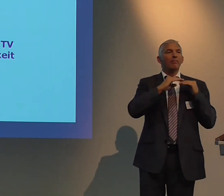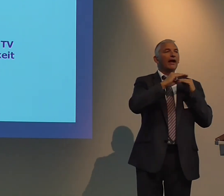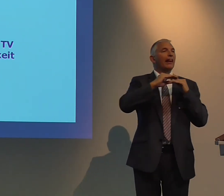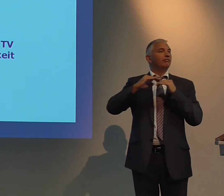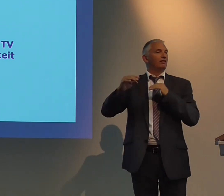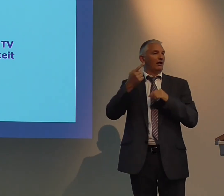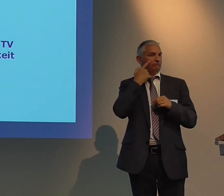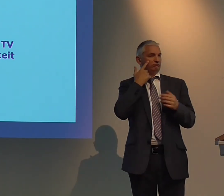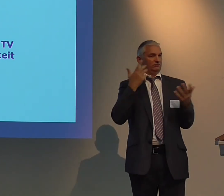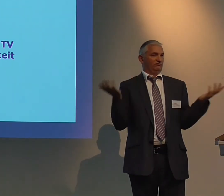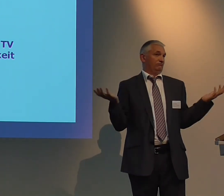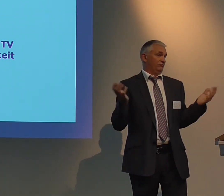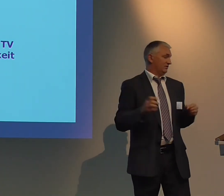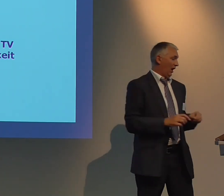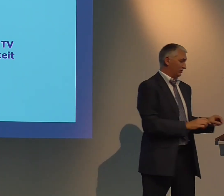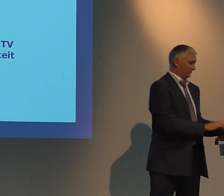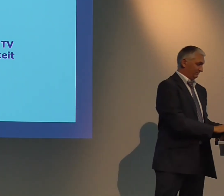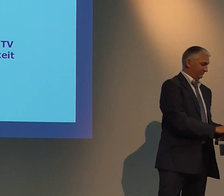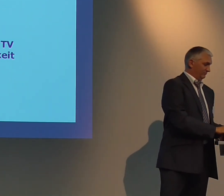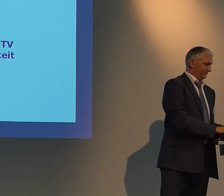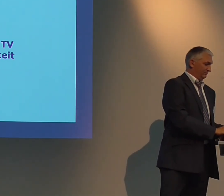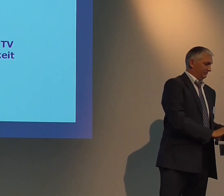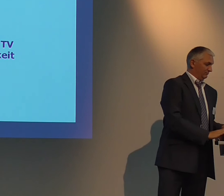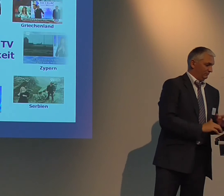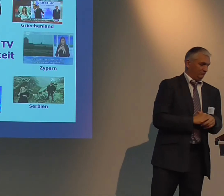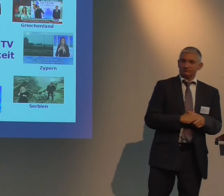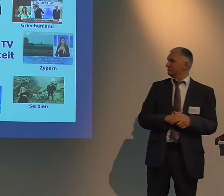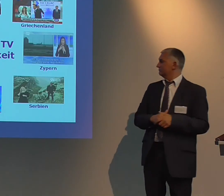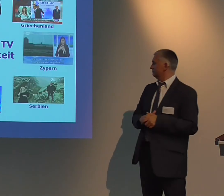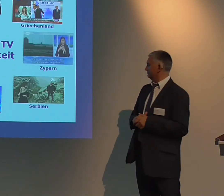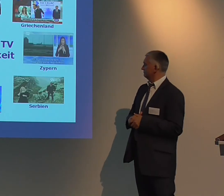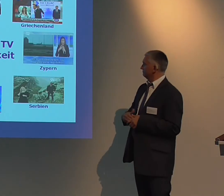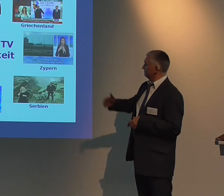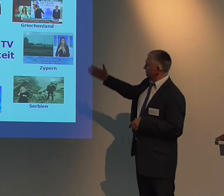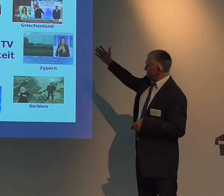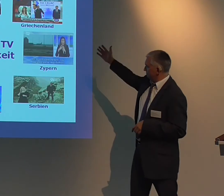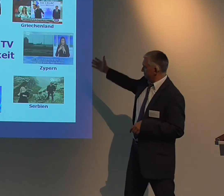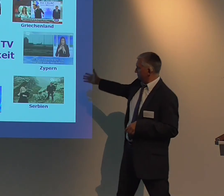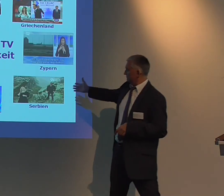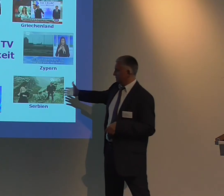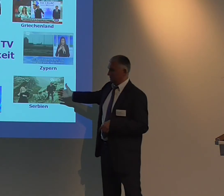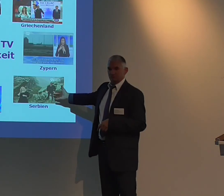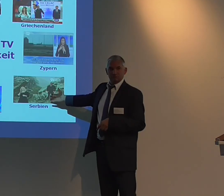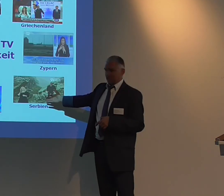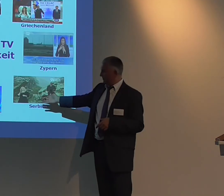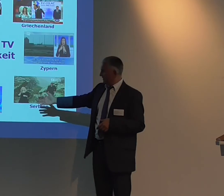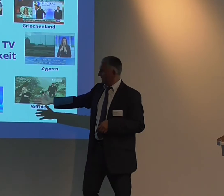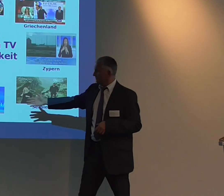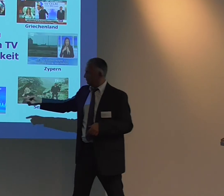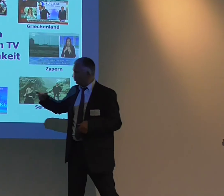Ja, in anderen Ländern, wie sieht es da aus? Da ist Gebärdensprache im Fernsehen eine Selbstverständlichkeit. Ich habe hier einige Beispiele